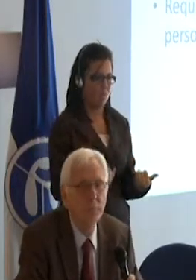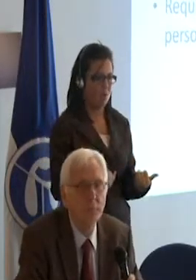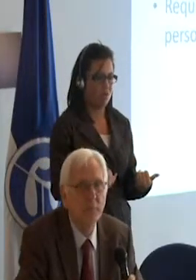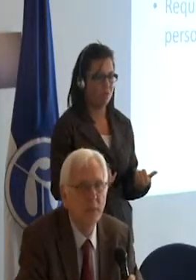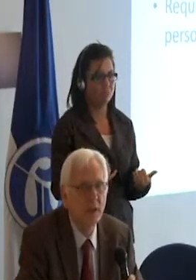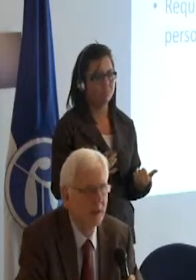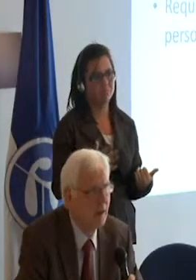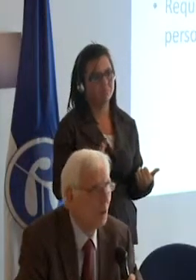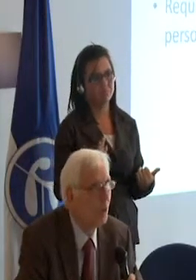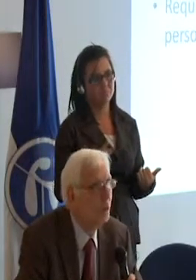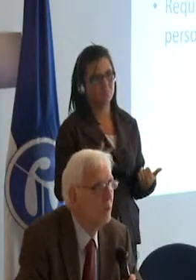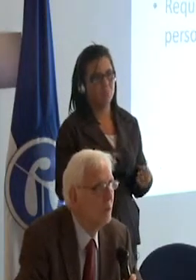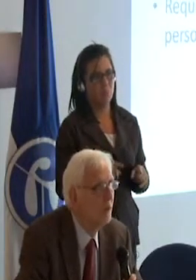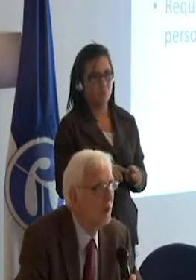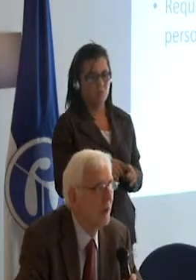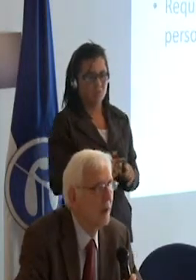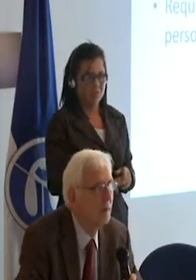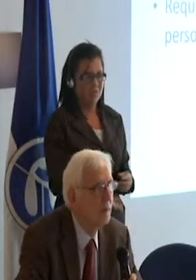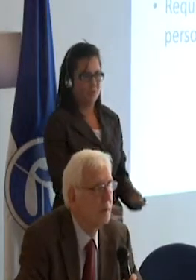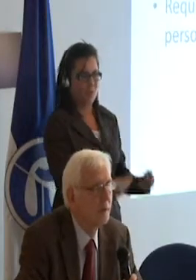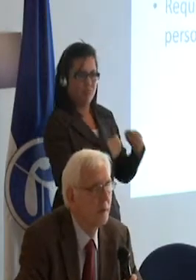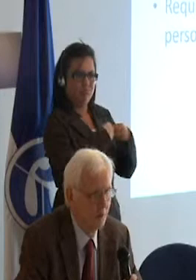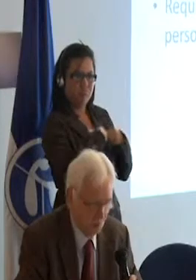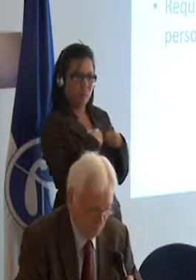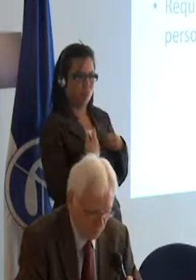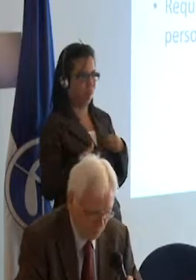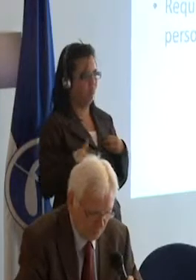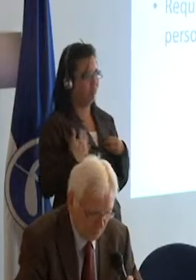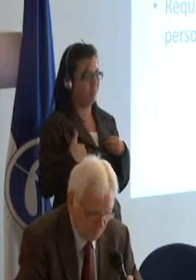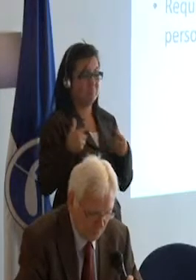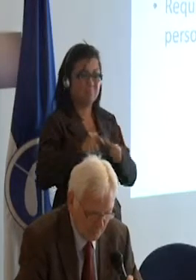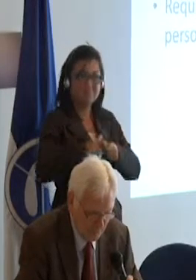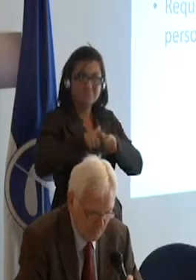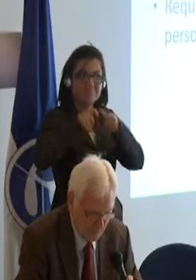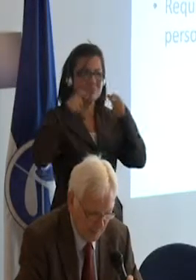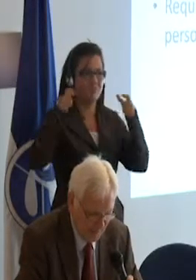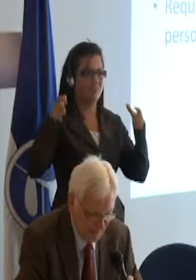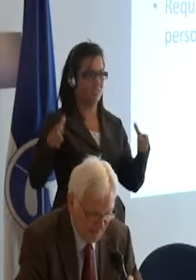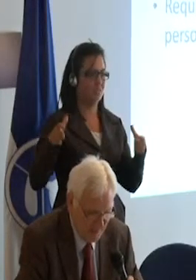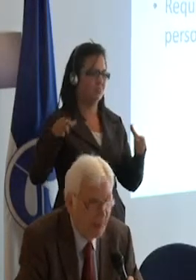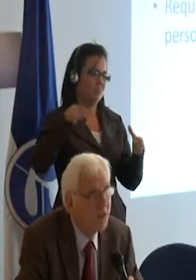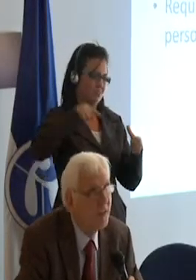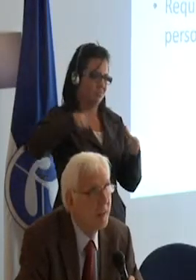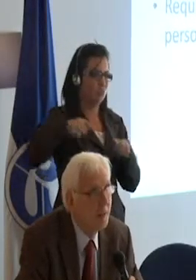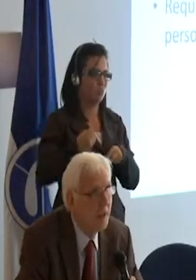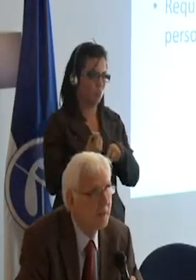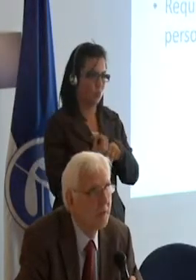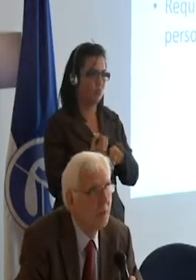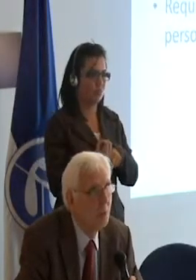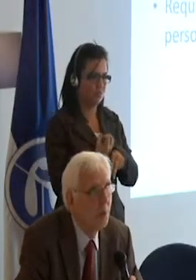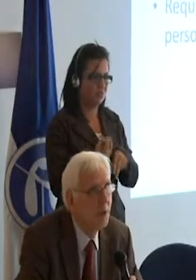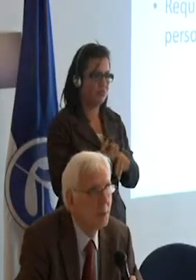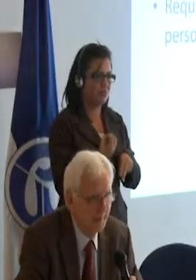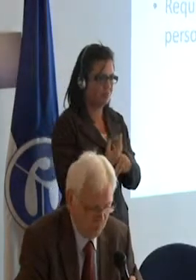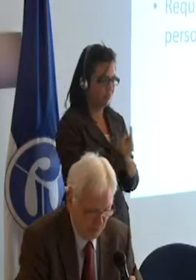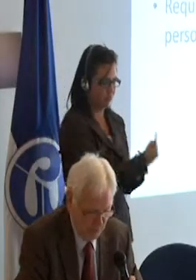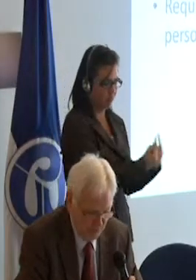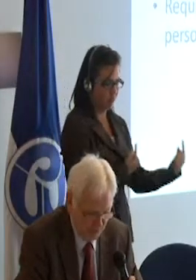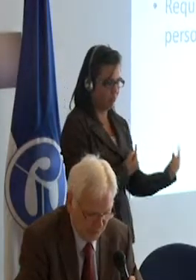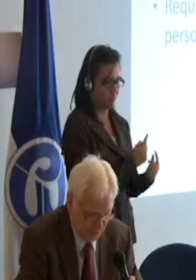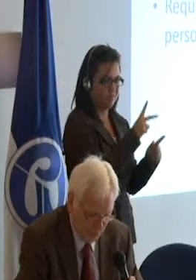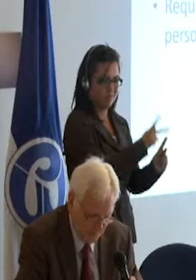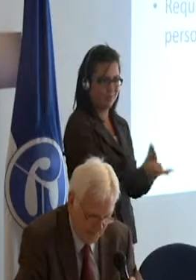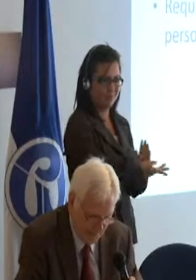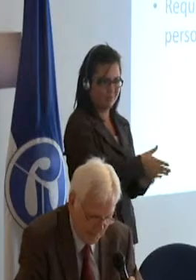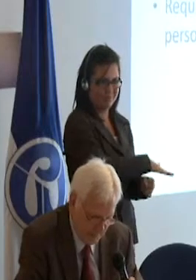Hablaremos de la satisfacción muy grande que experimentaron la mayor parte de los docentes que recibieron estudiantes en